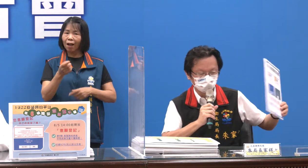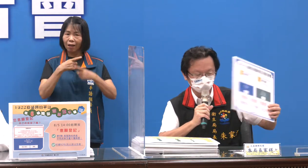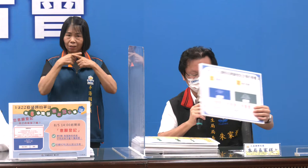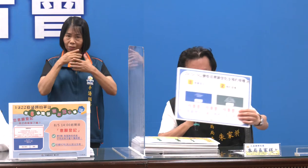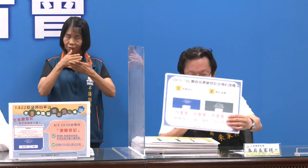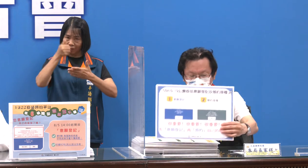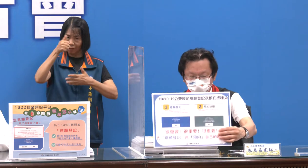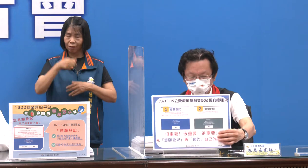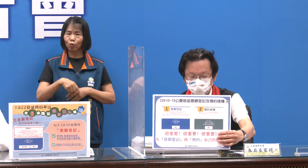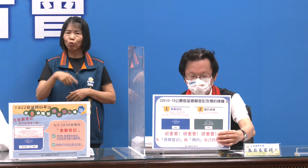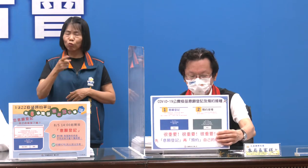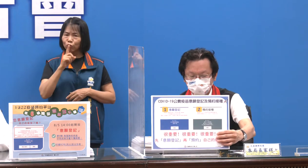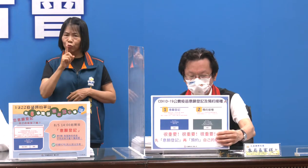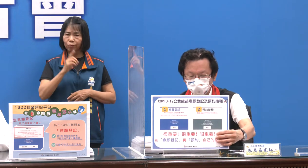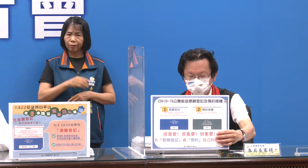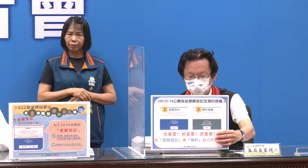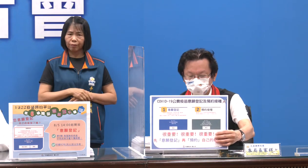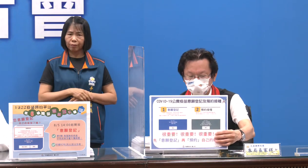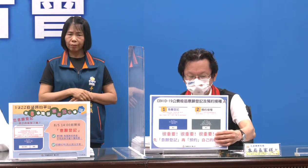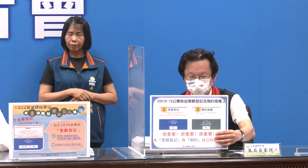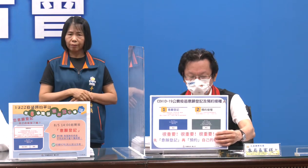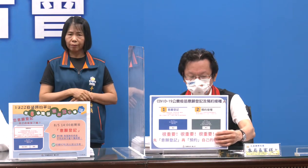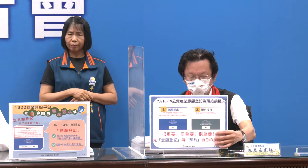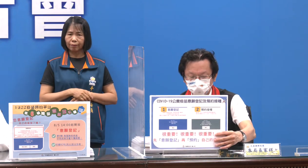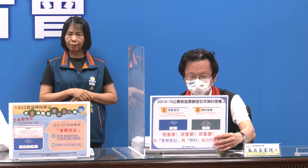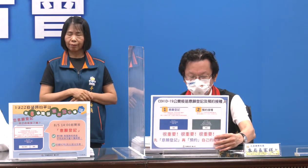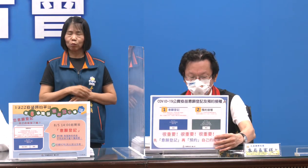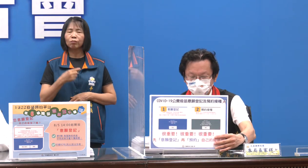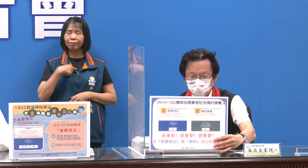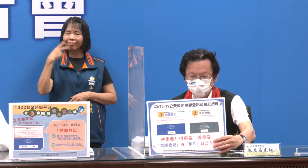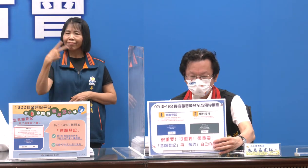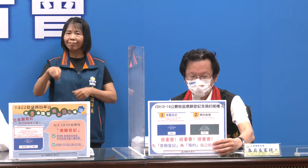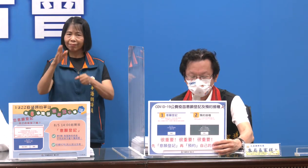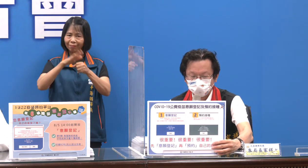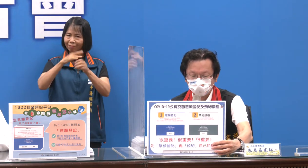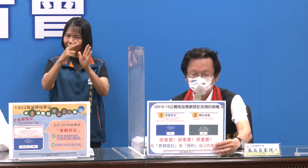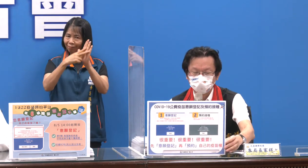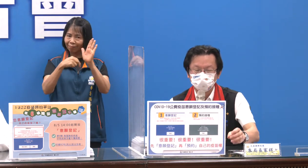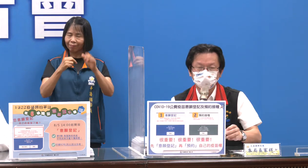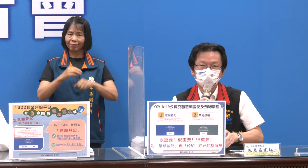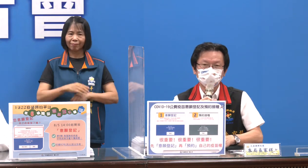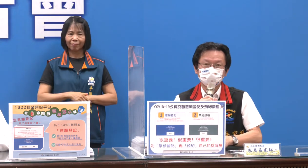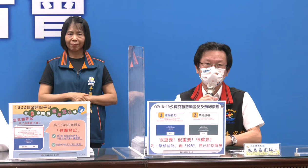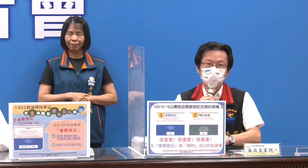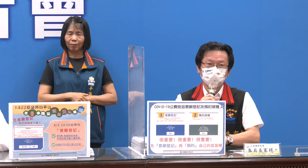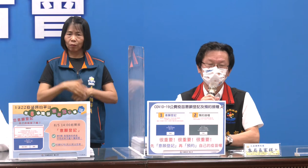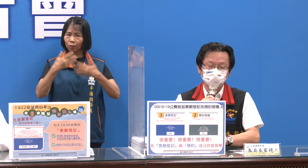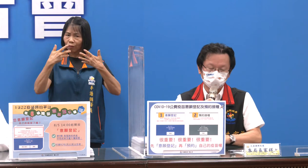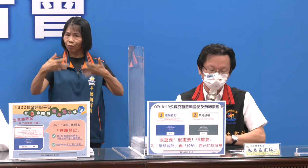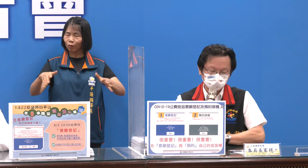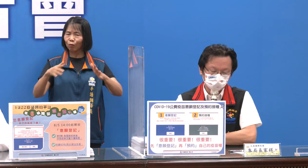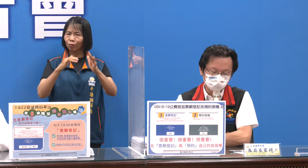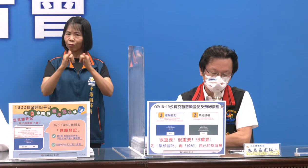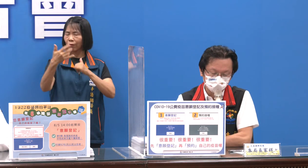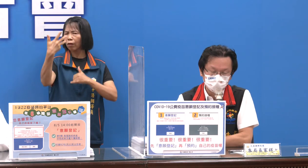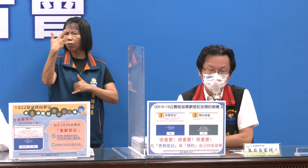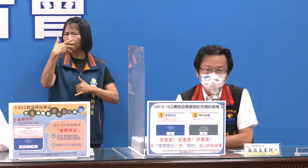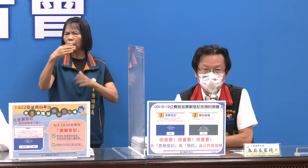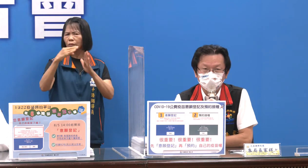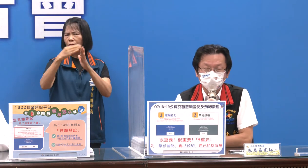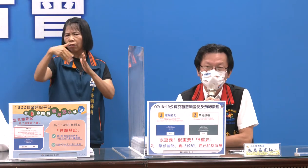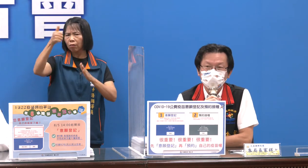非常重要的概念，那我想这边再说明一下，很多人问我说，局